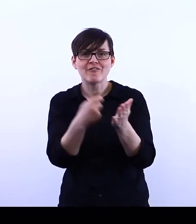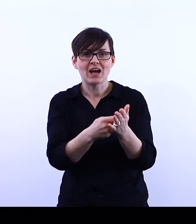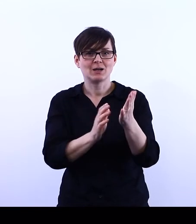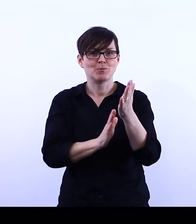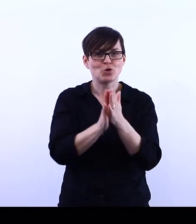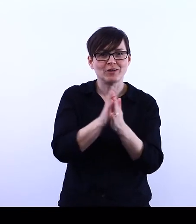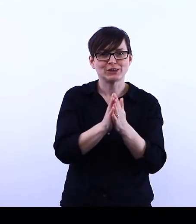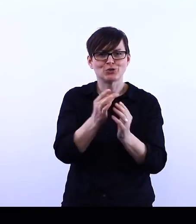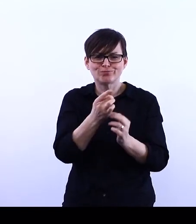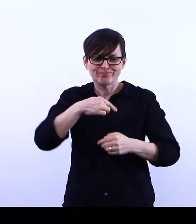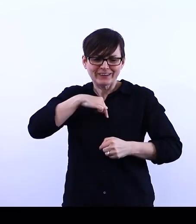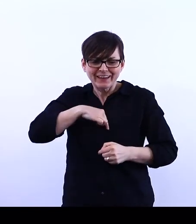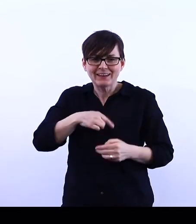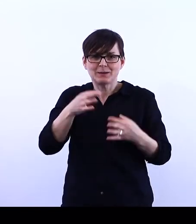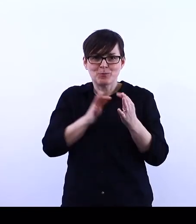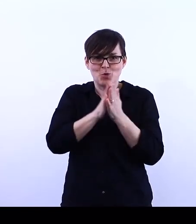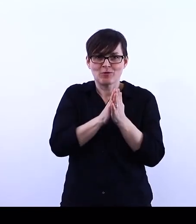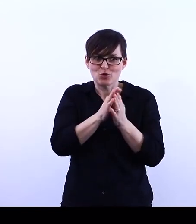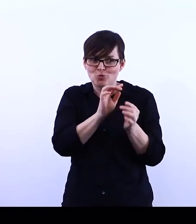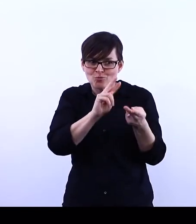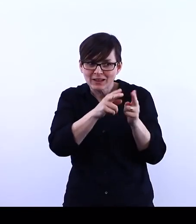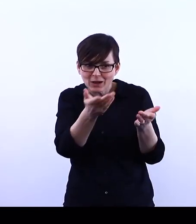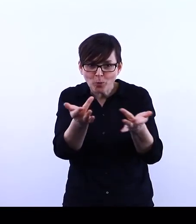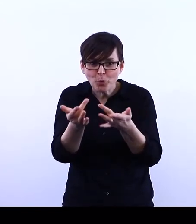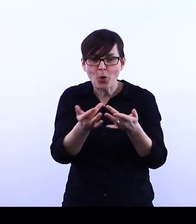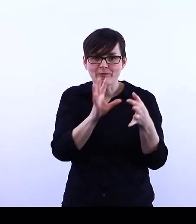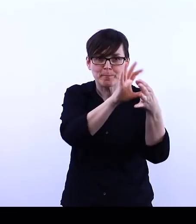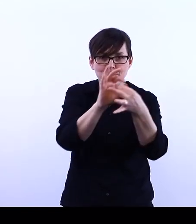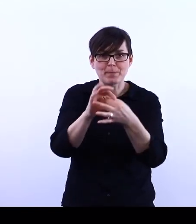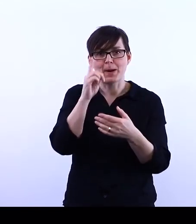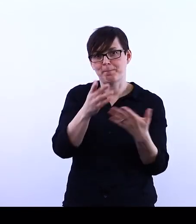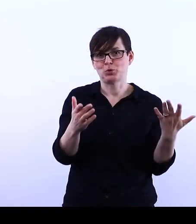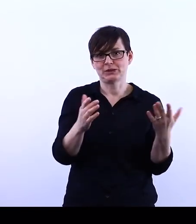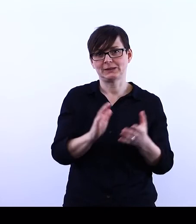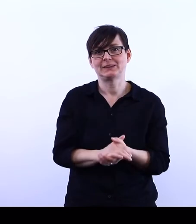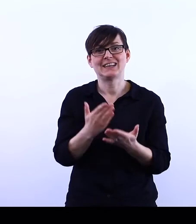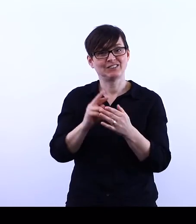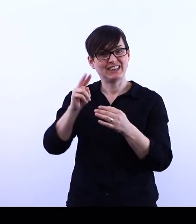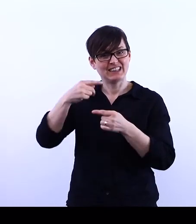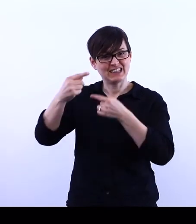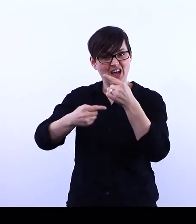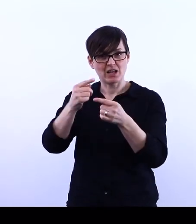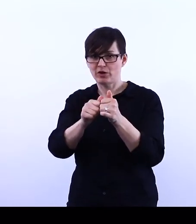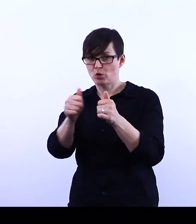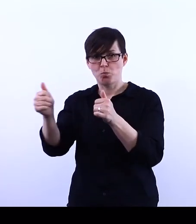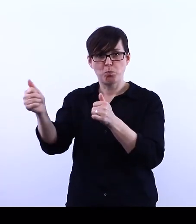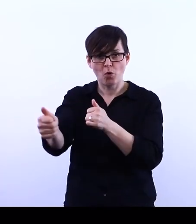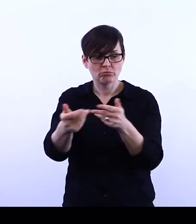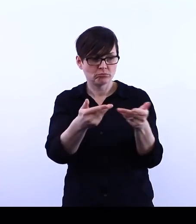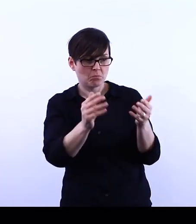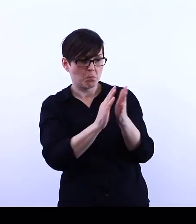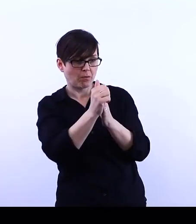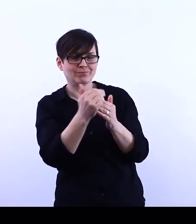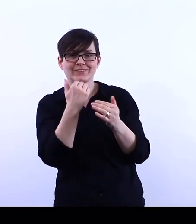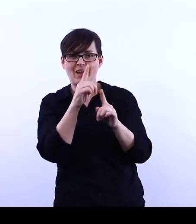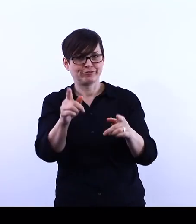intrinsischen irgendwie Motivationen der Einzelmitglieder damit zu berücksichtigen in der digitalen Entwicklung. Das kann ich ja nur unterstreichen,